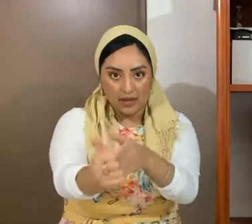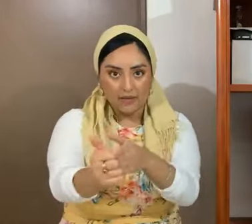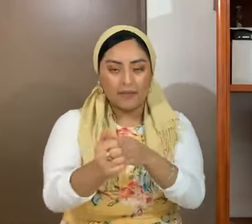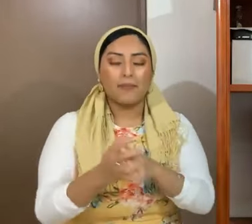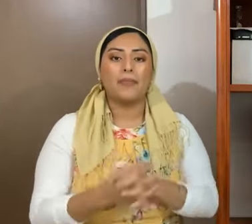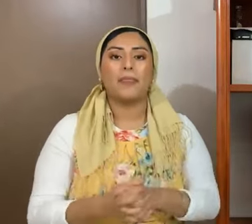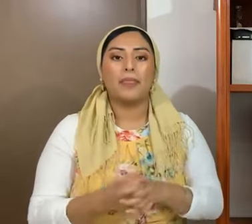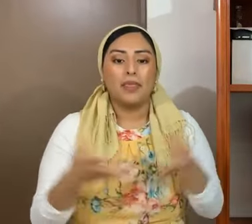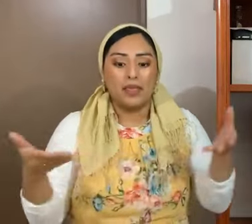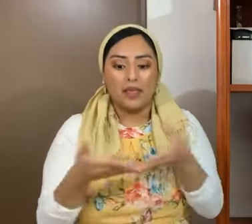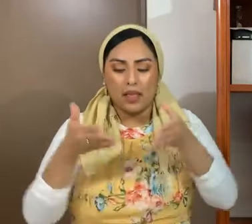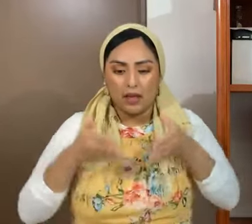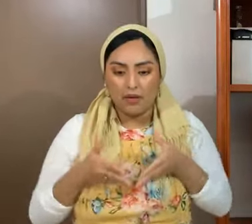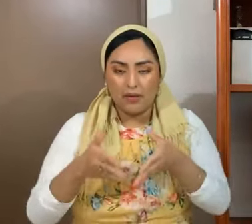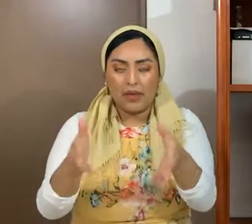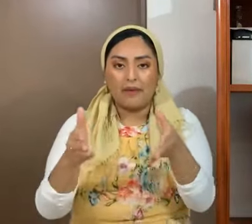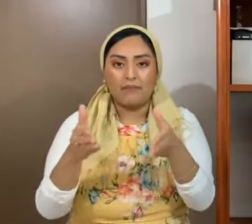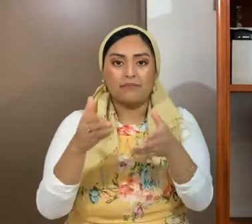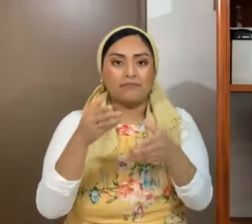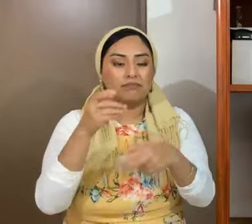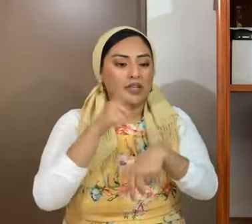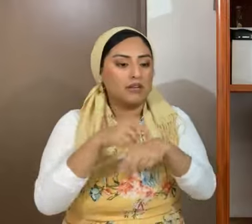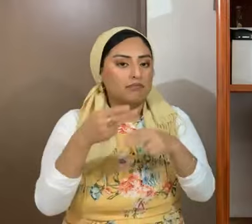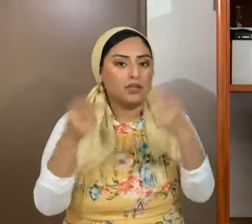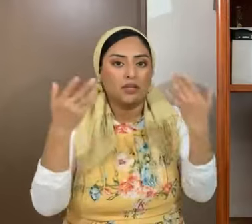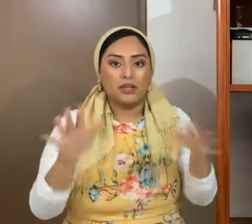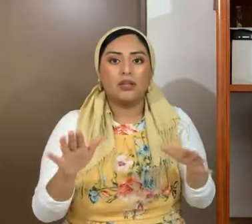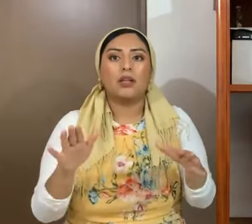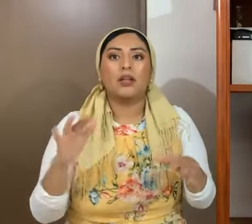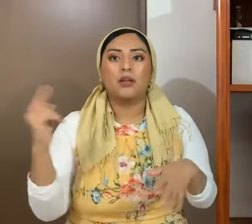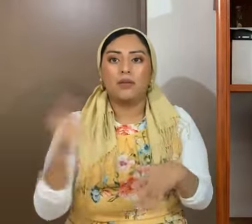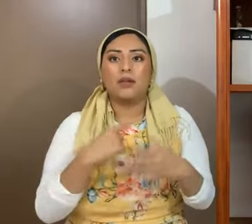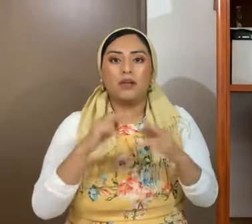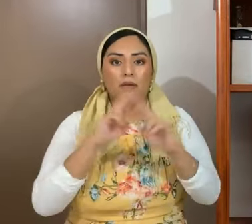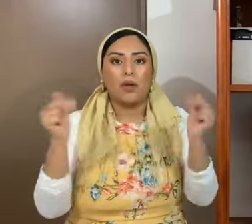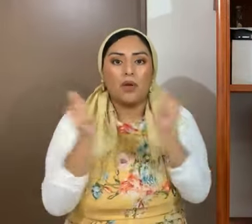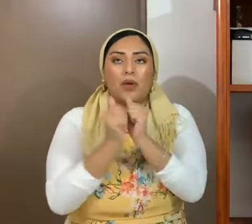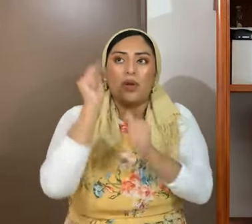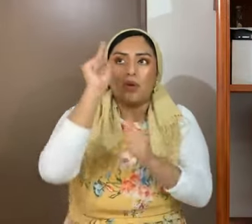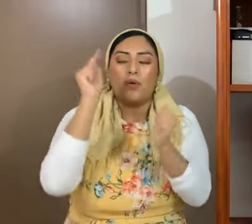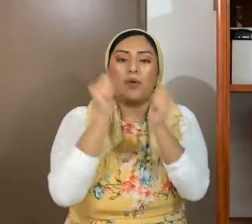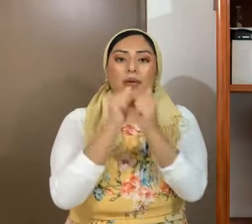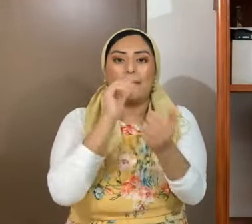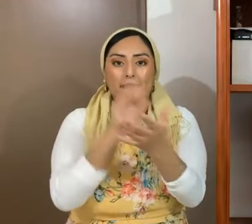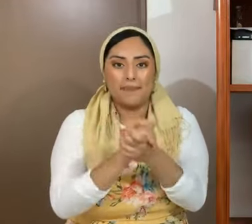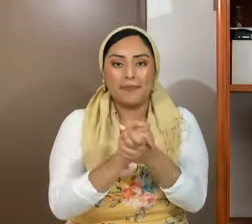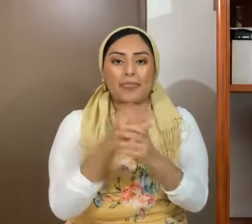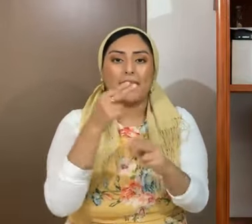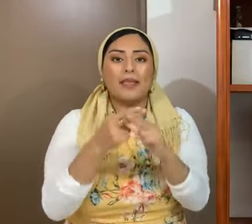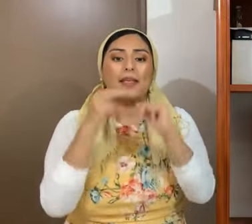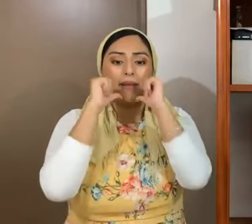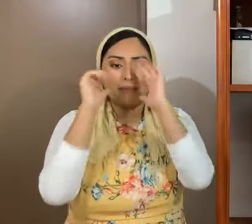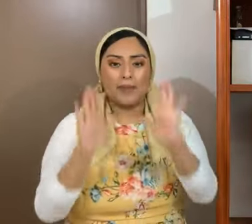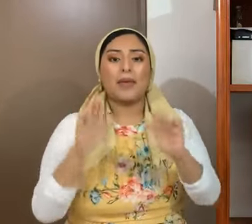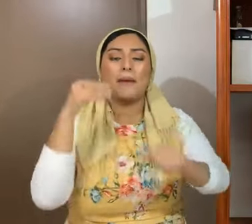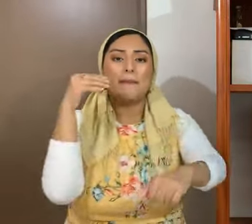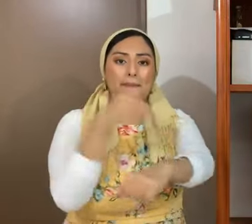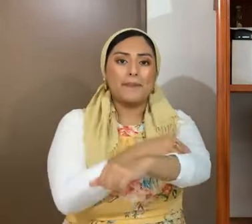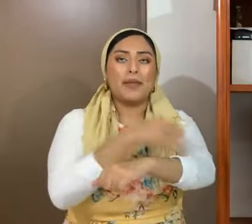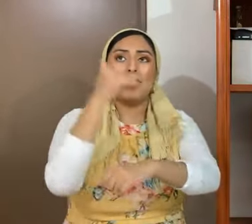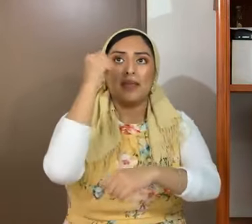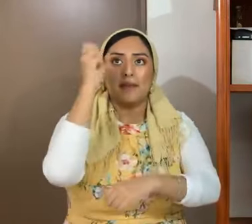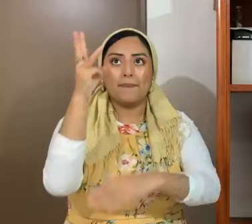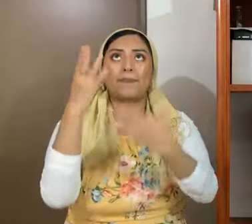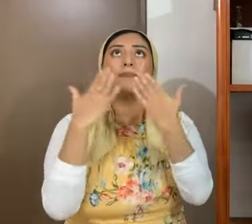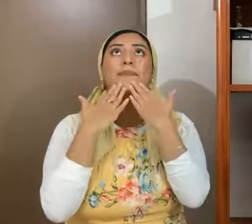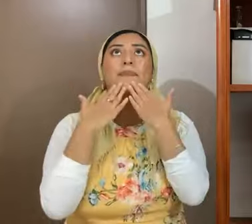y estamos en este caminar y falta poco tiempo para que estemos contigo en la boda. En el nombre bendito y poderoso de nuestro Dios Yahshua Mashiach,